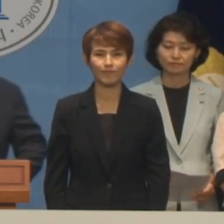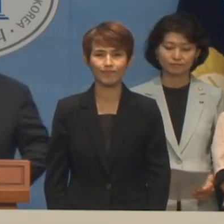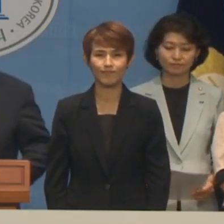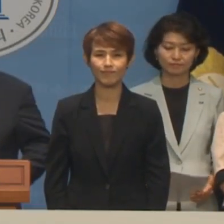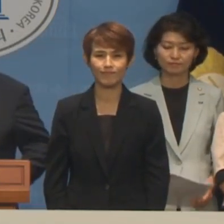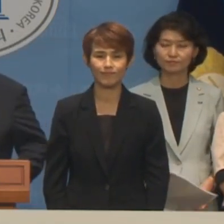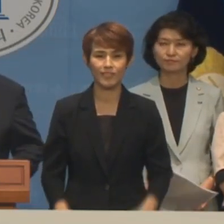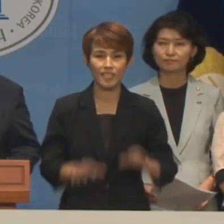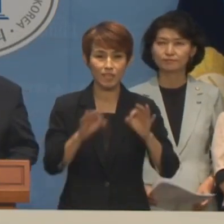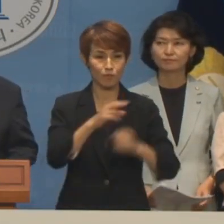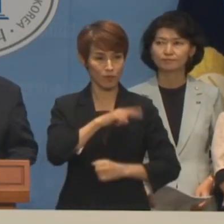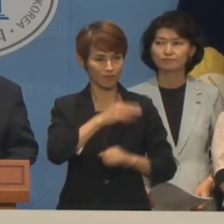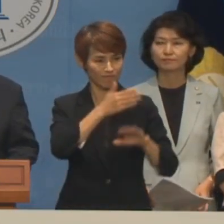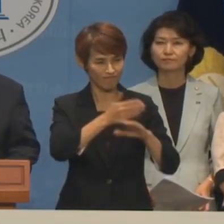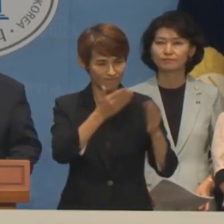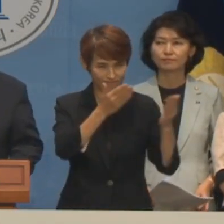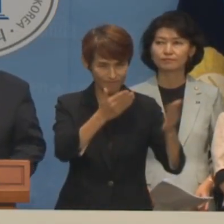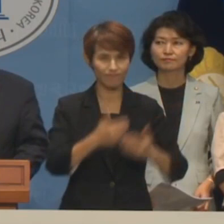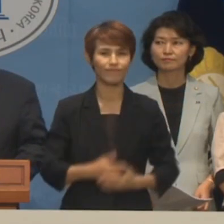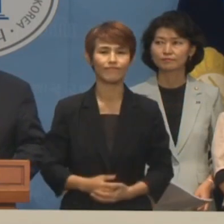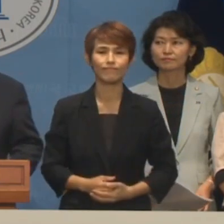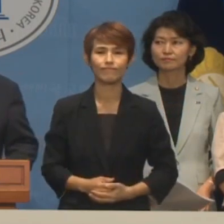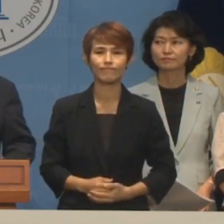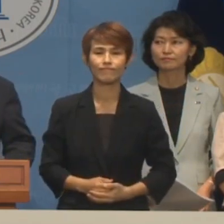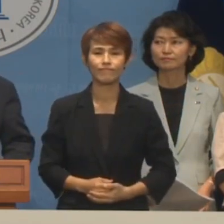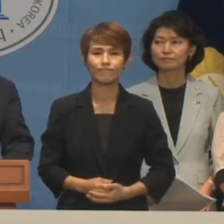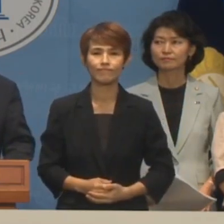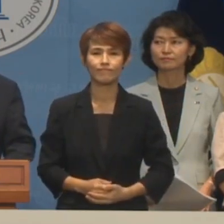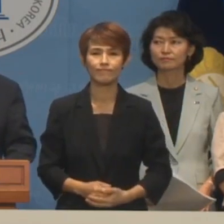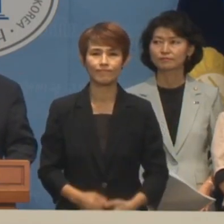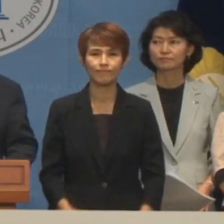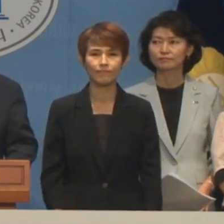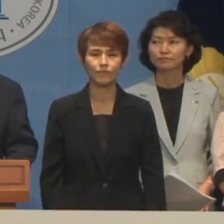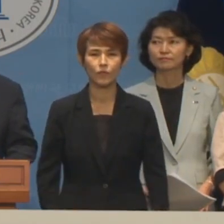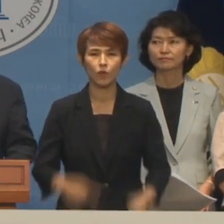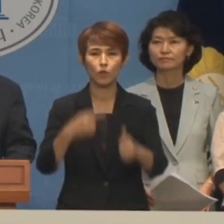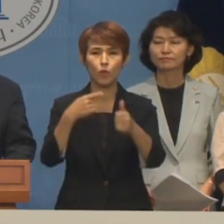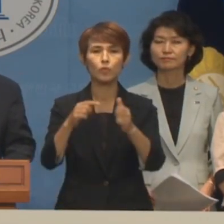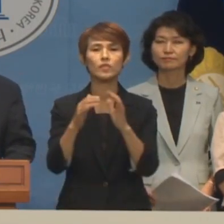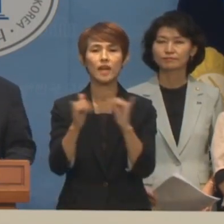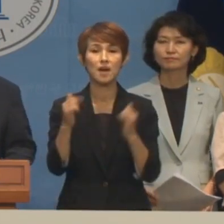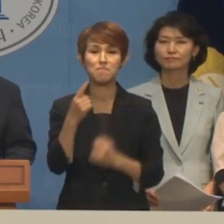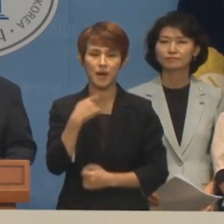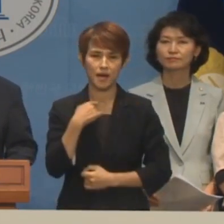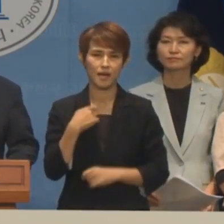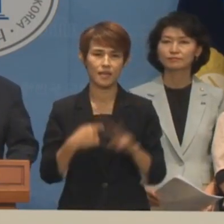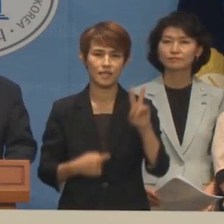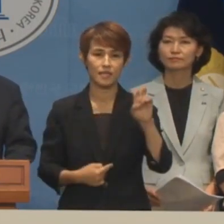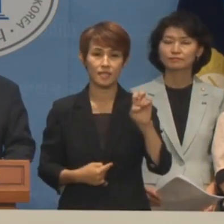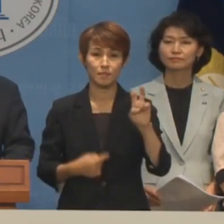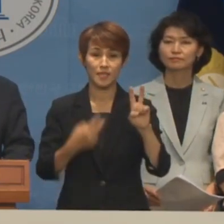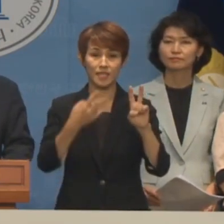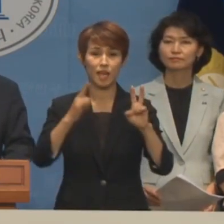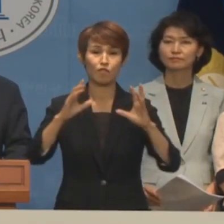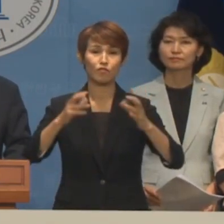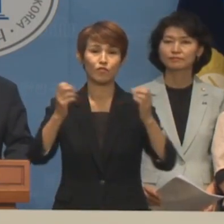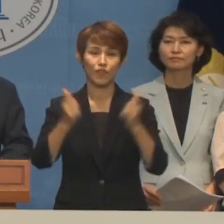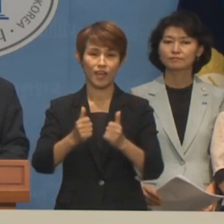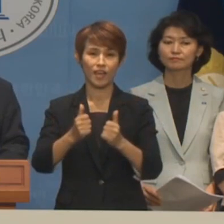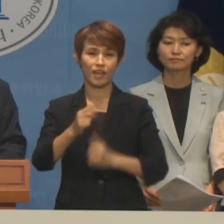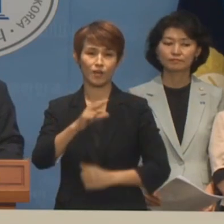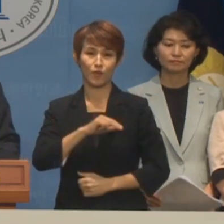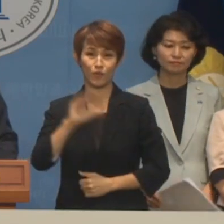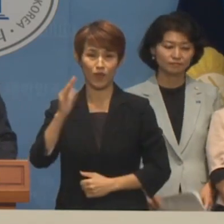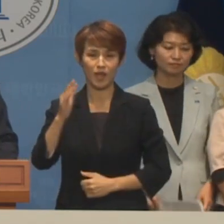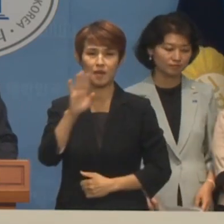예, 김문수 의원님 감사합니다. 다음은 교육자로서 22대 국회에 입성한 백승아